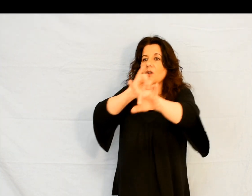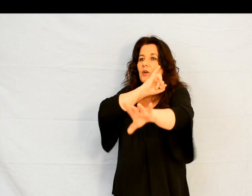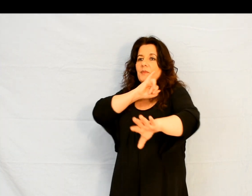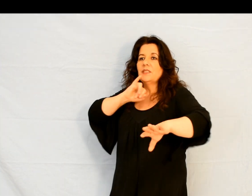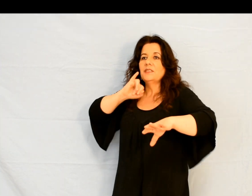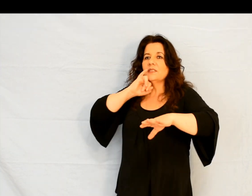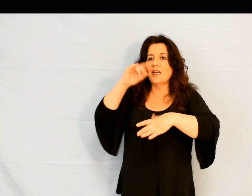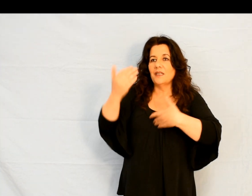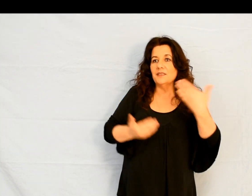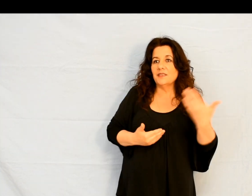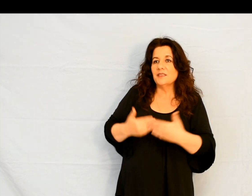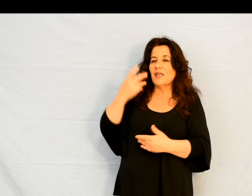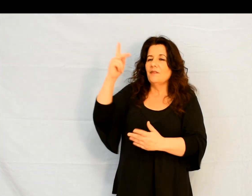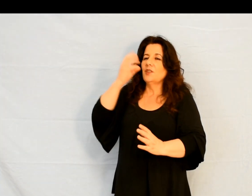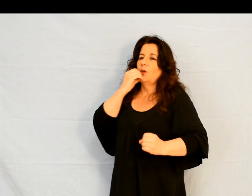son bien-aimé.